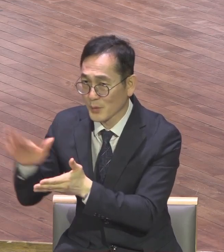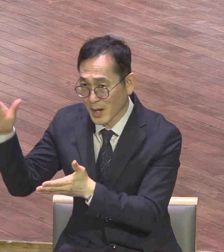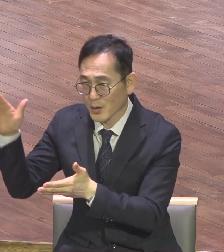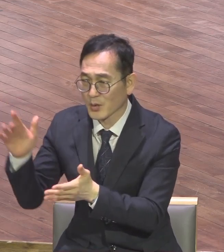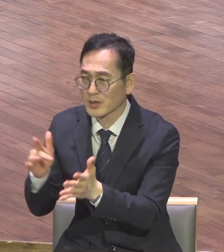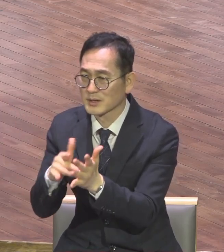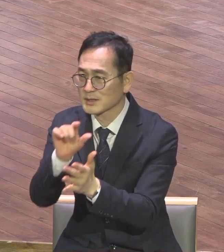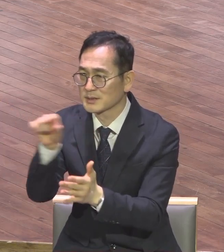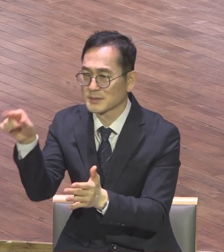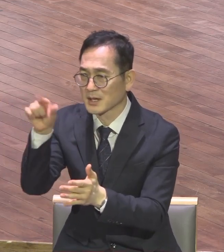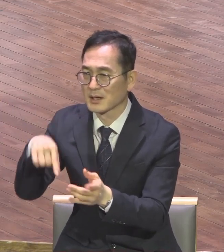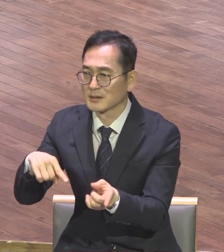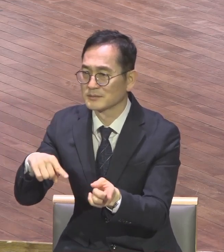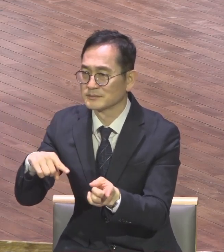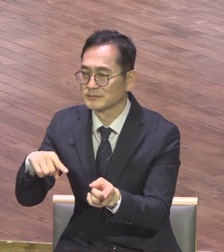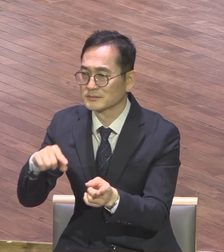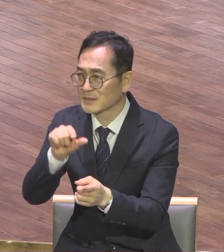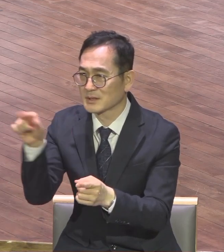모르겠어 집사라고.